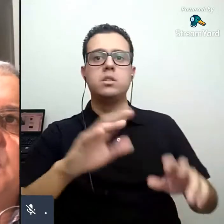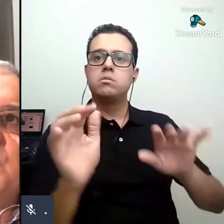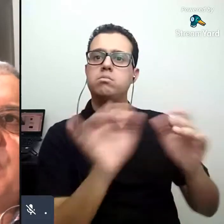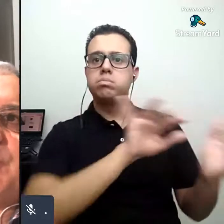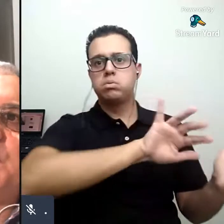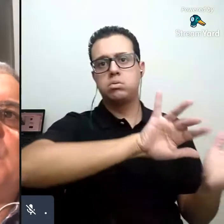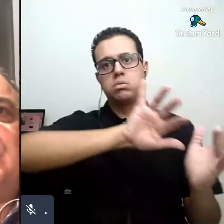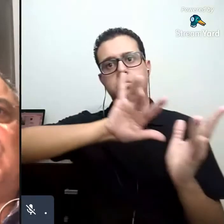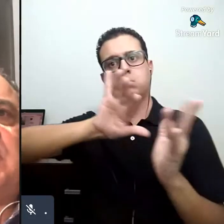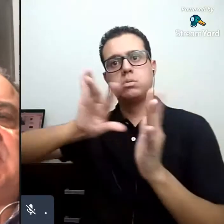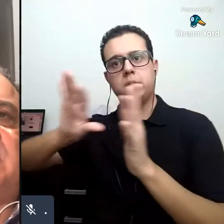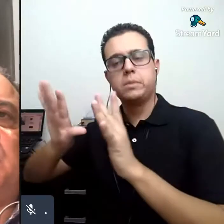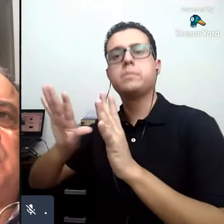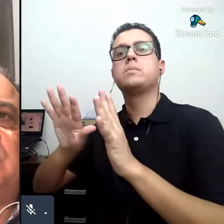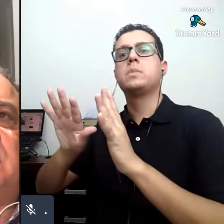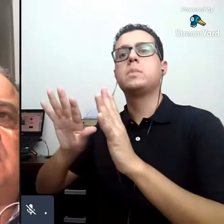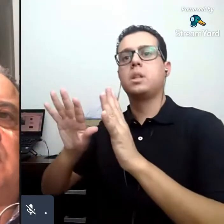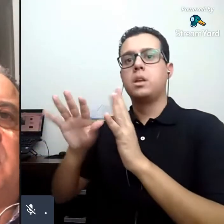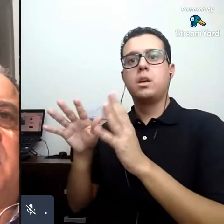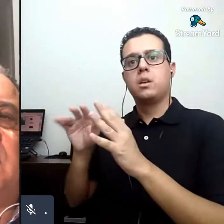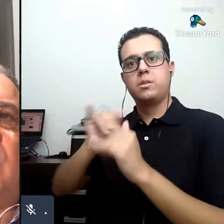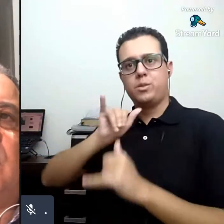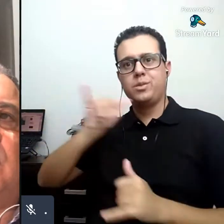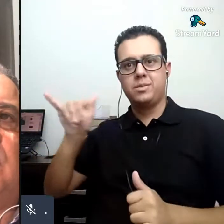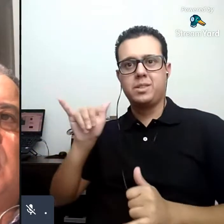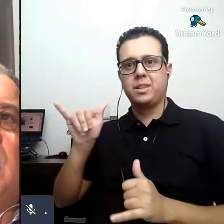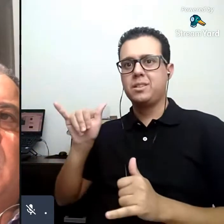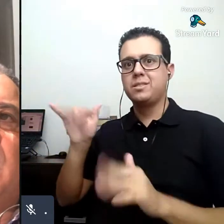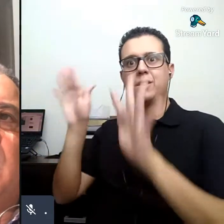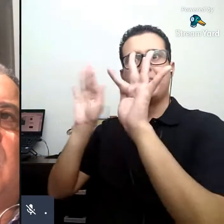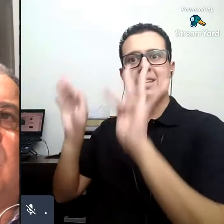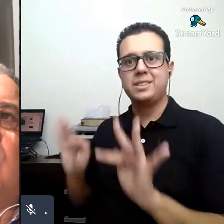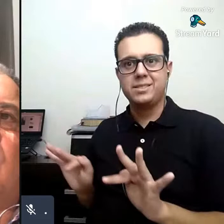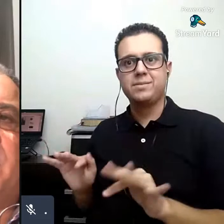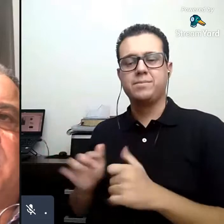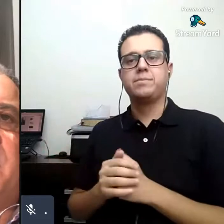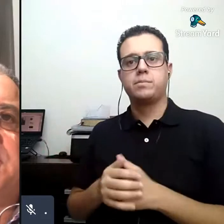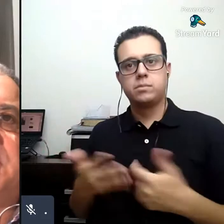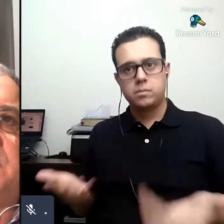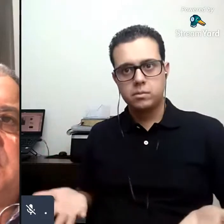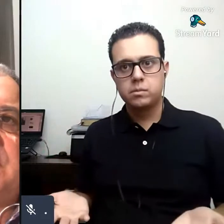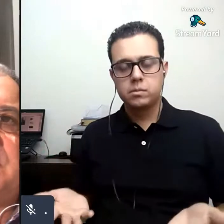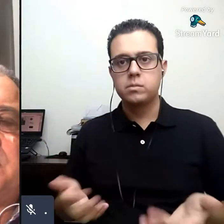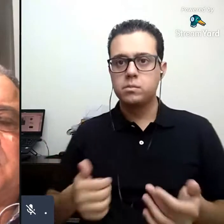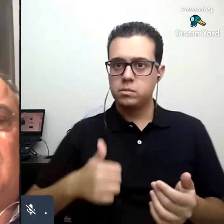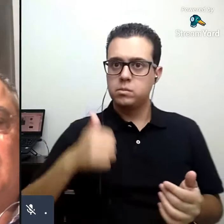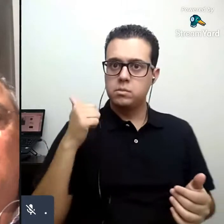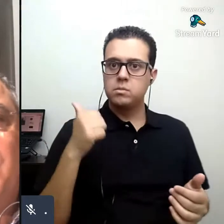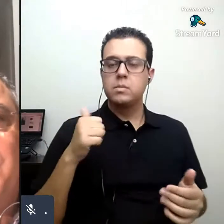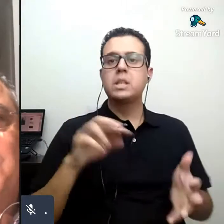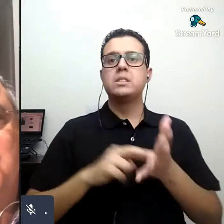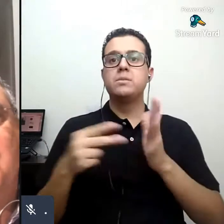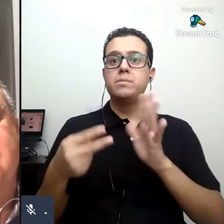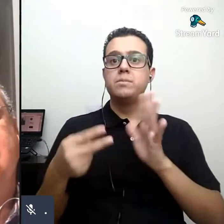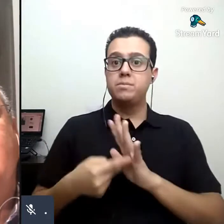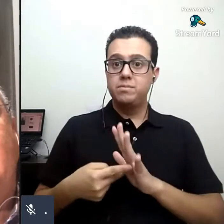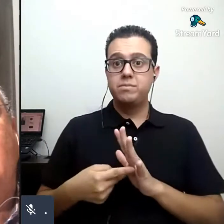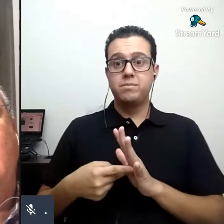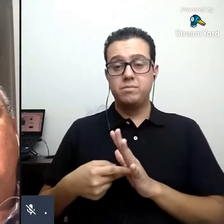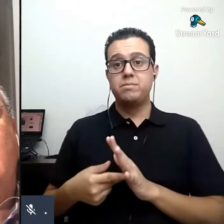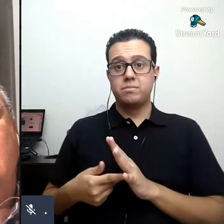Eu acho que isso ajuda no testemunho deste homem como um homem temente a Deus. No que